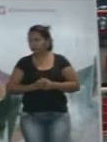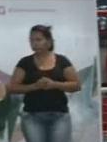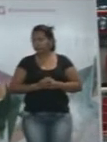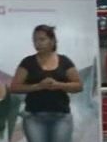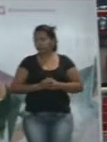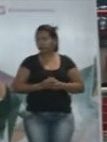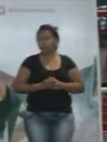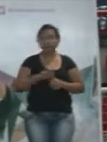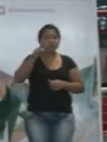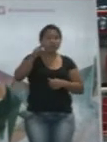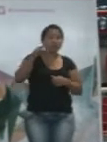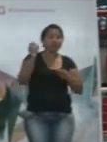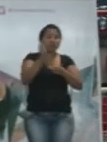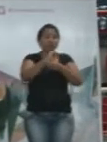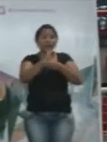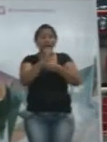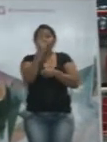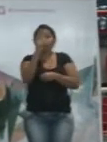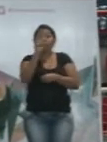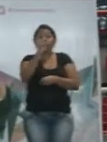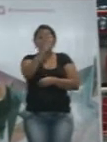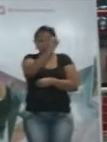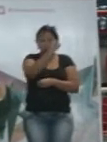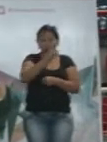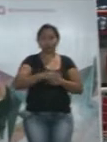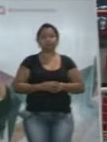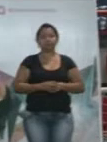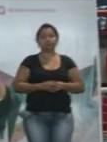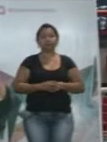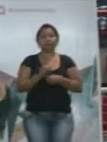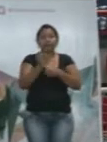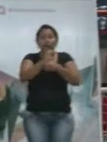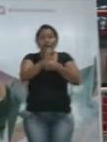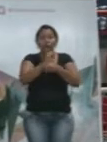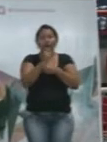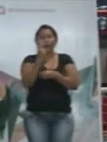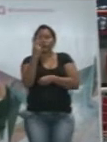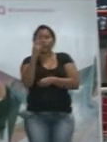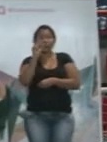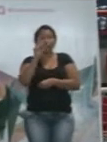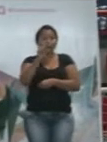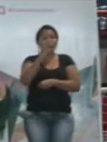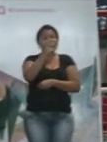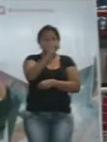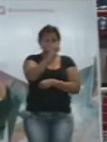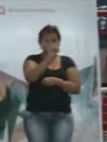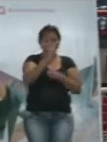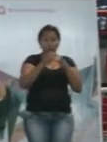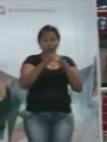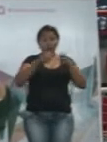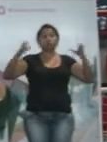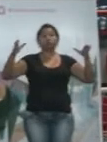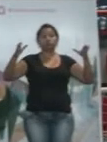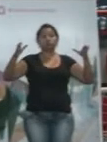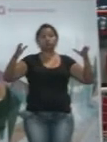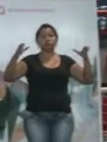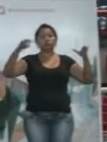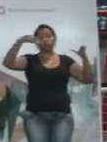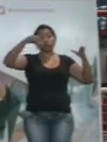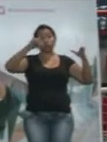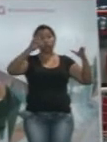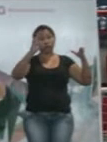Você tem o carro 1.0, você tem o carro 2.0, e aí o carro 2.0, ele tem um cilindro maior. Então o